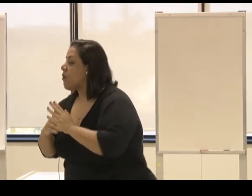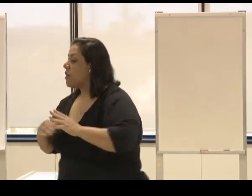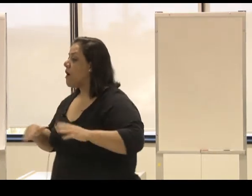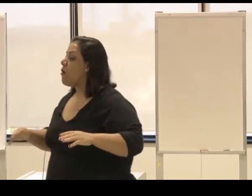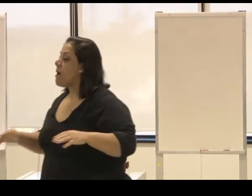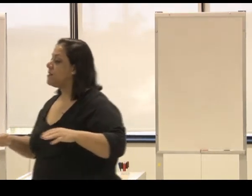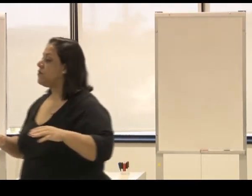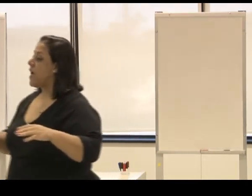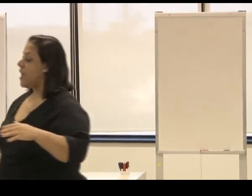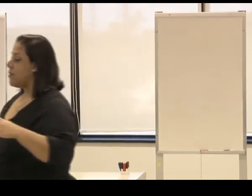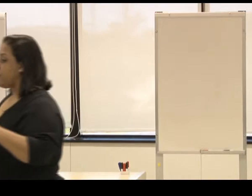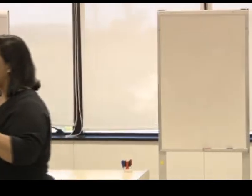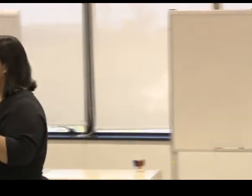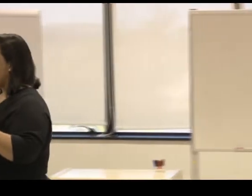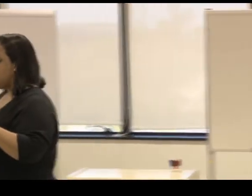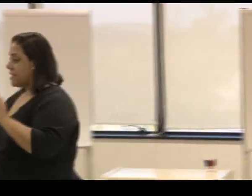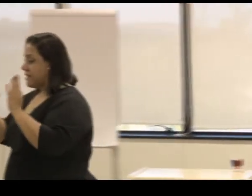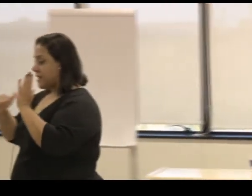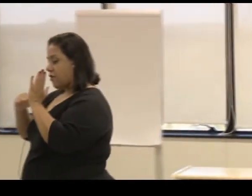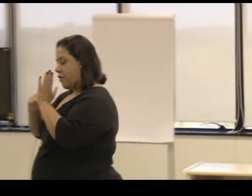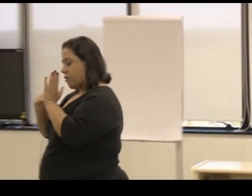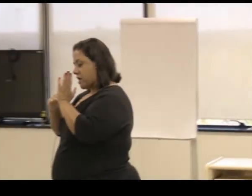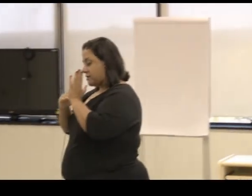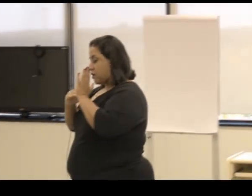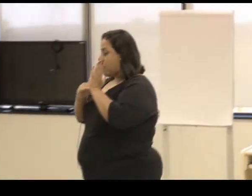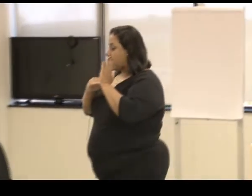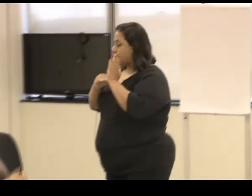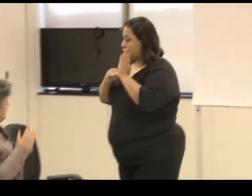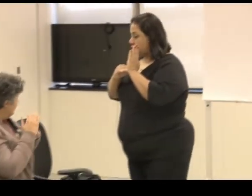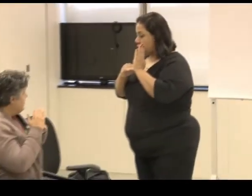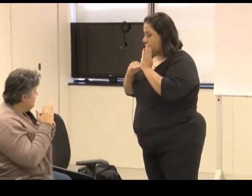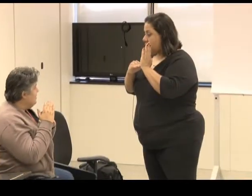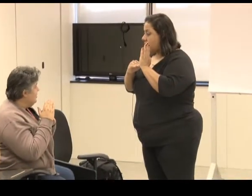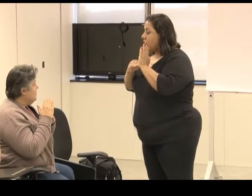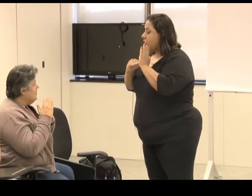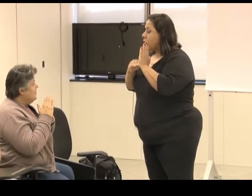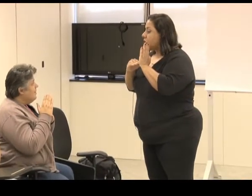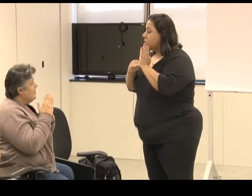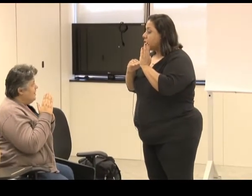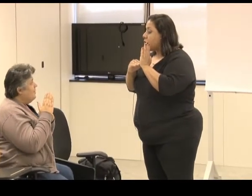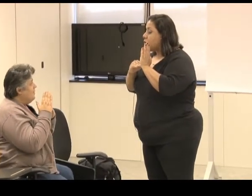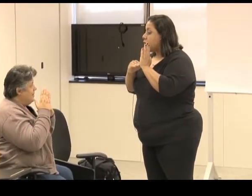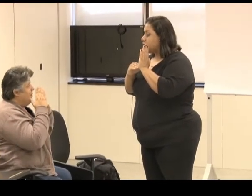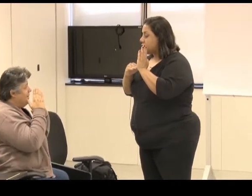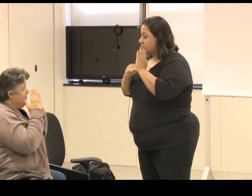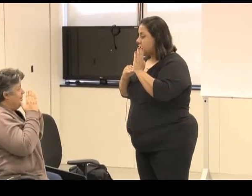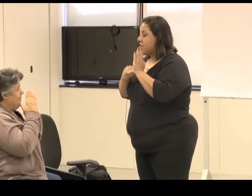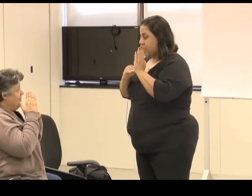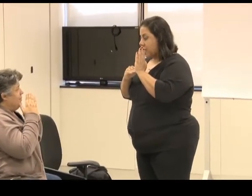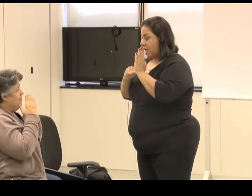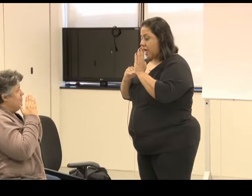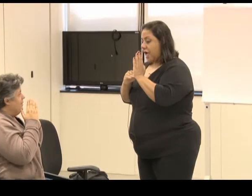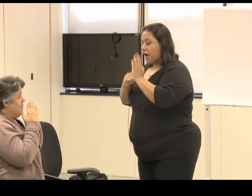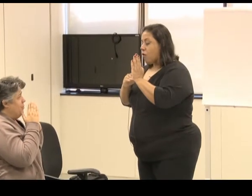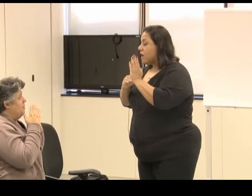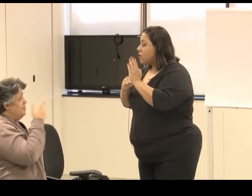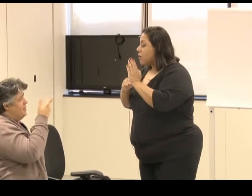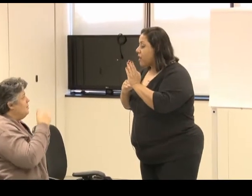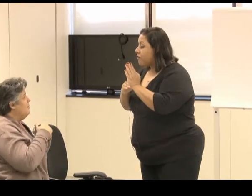Quando é o mais velho? Esse aqui foi o que nasceu por último. Sim. O que nasceu por último. Esse gesto eu sabia. Quando eu quero